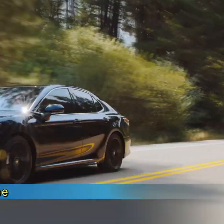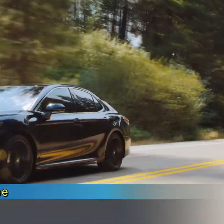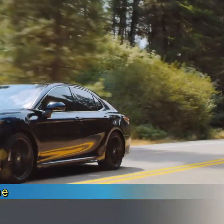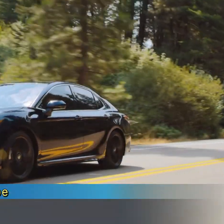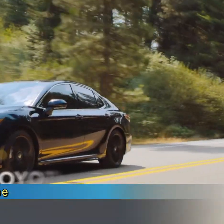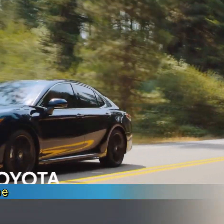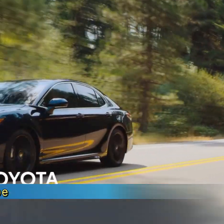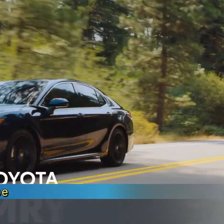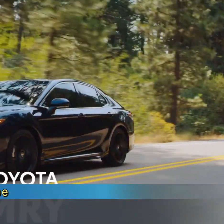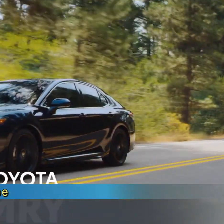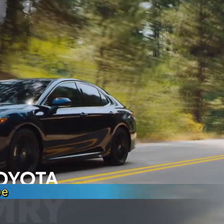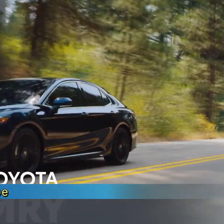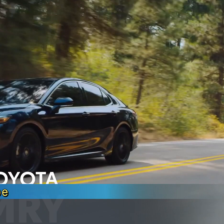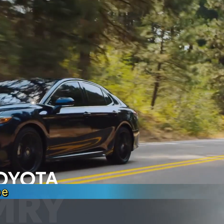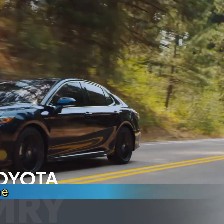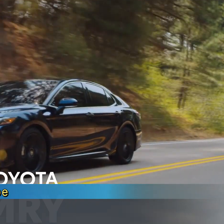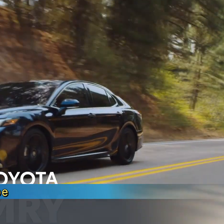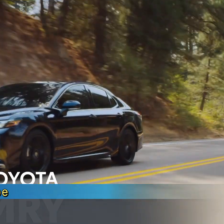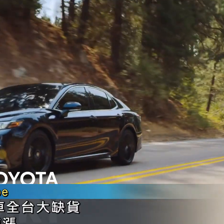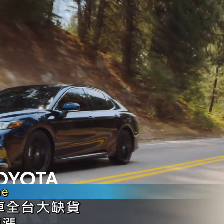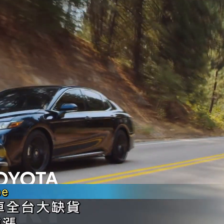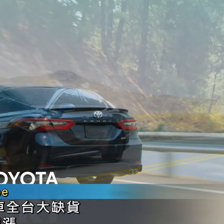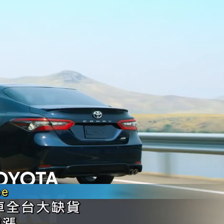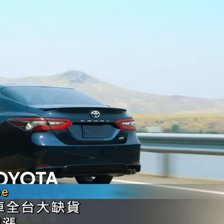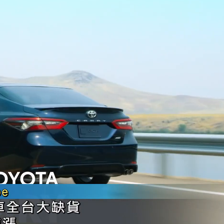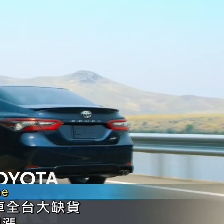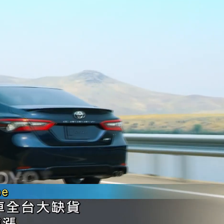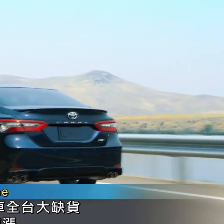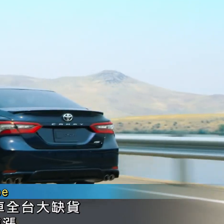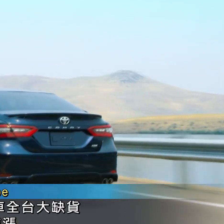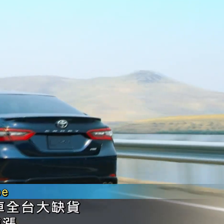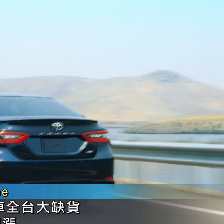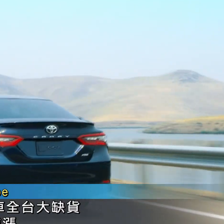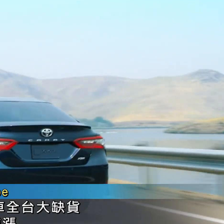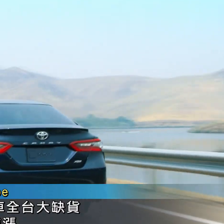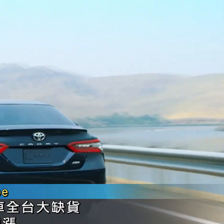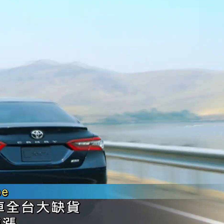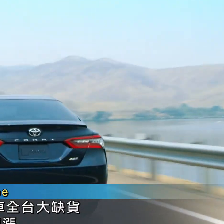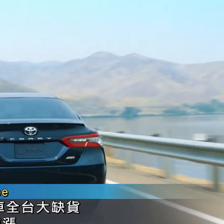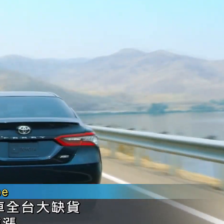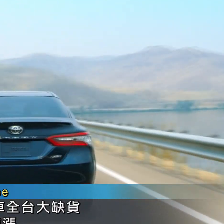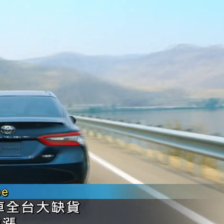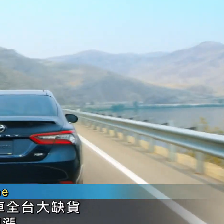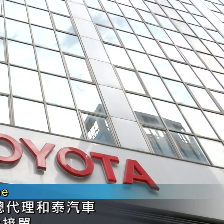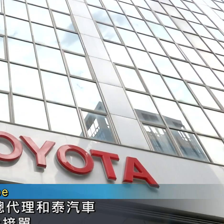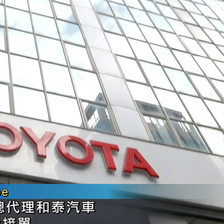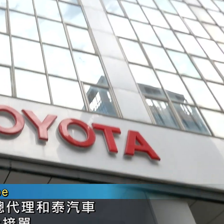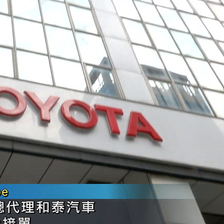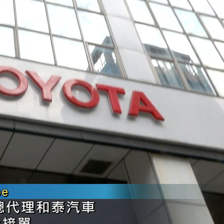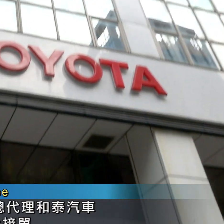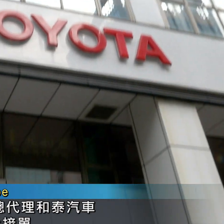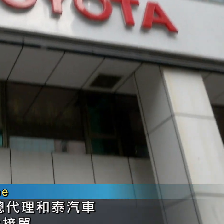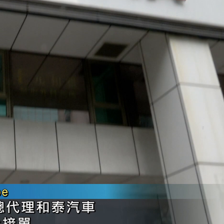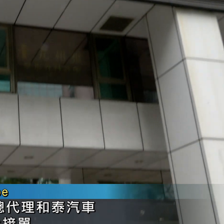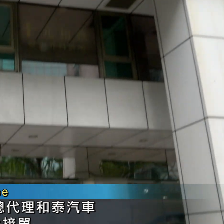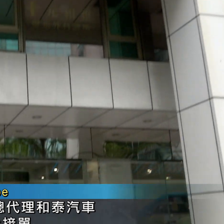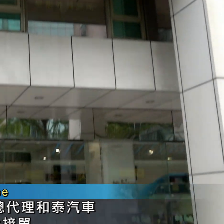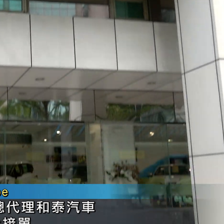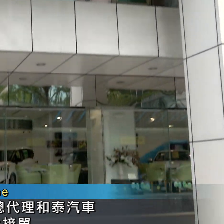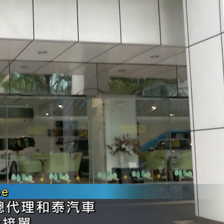Since it hit the scene almost 40 years ago, Toyota 进口车全台大缺货，因为日本原厂含涨。Toyota 台湾总代理和泰汽车宣布即日